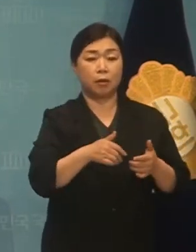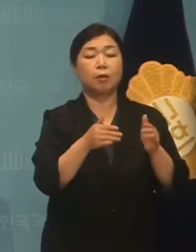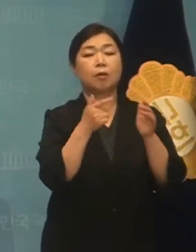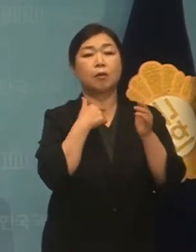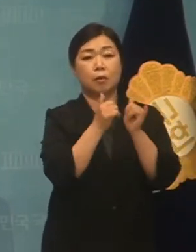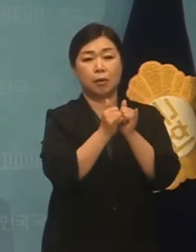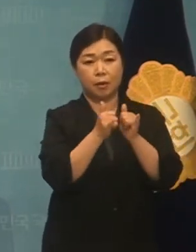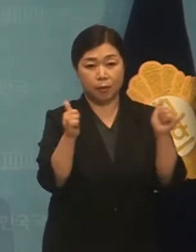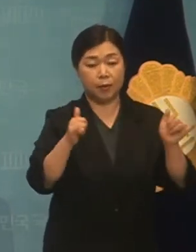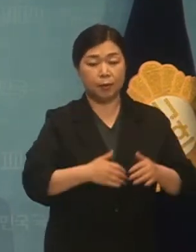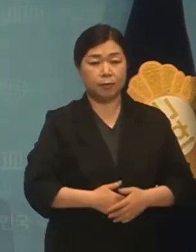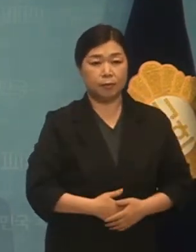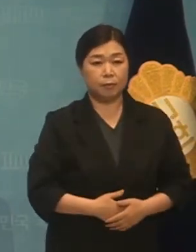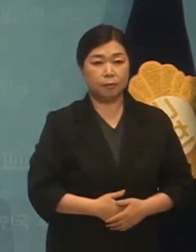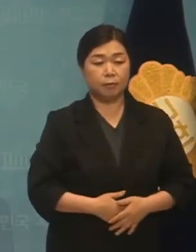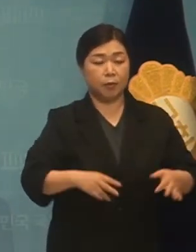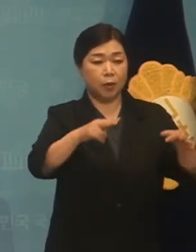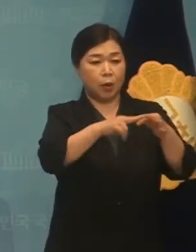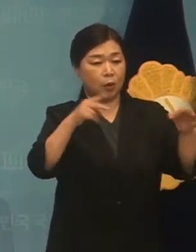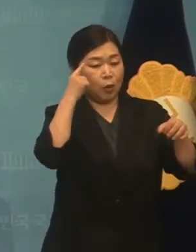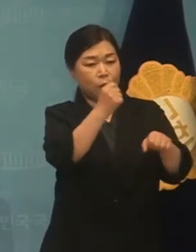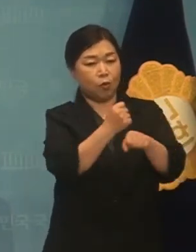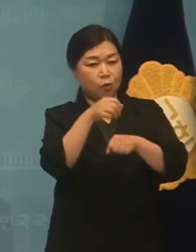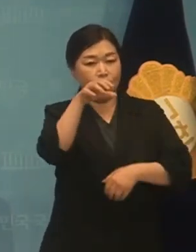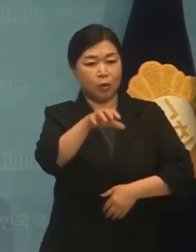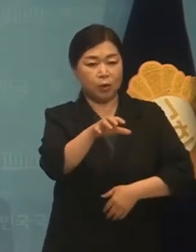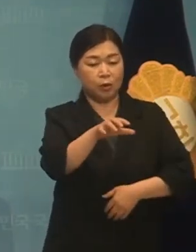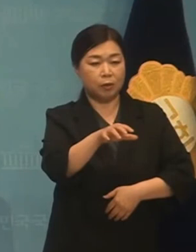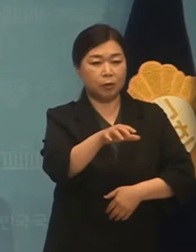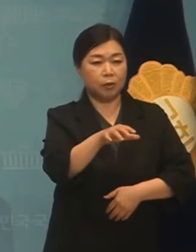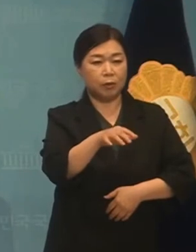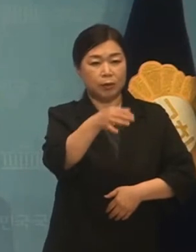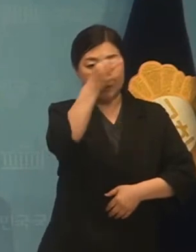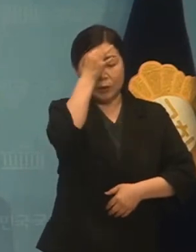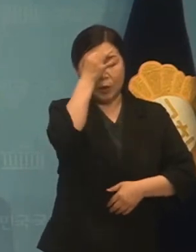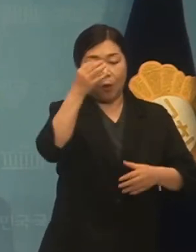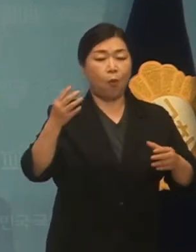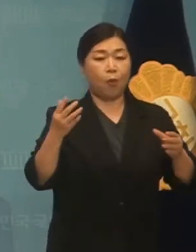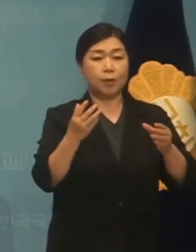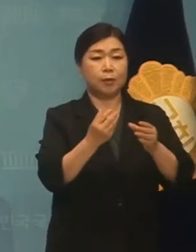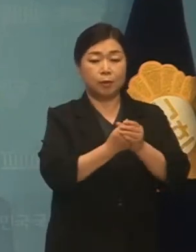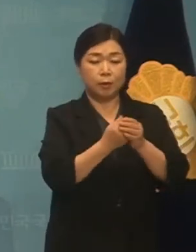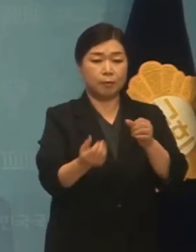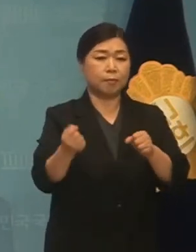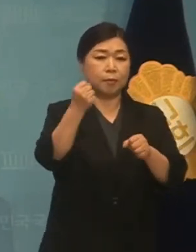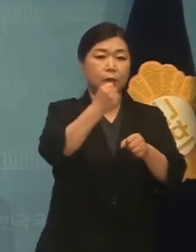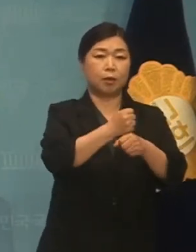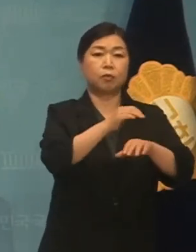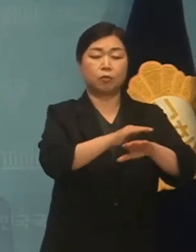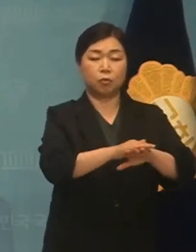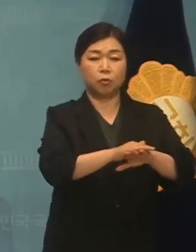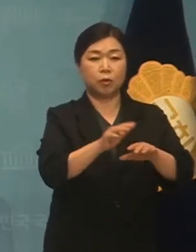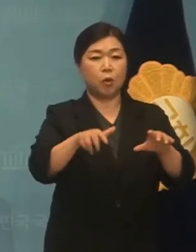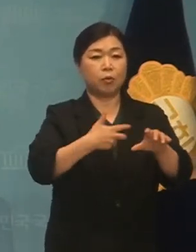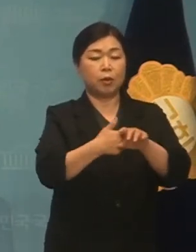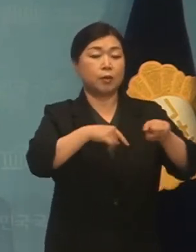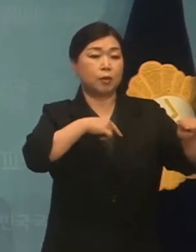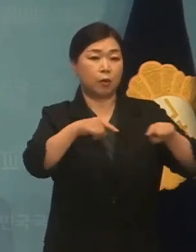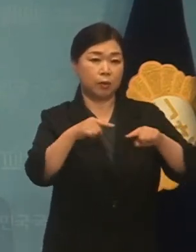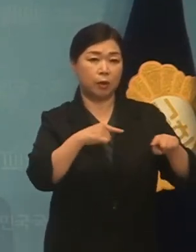아이콘입니다. 여의도 연구원의 싱크탱크 기능을 완전히 복원하고 혁신적인